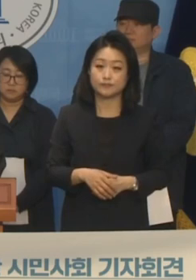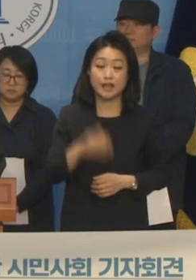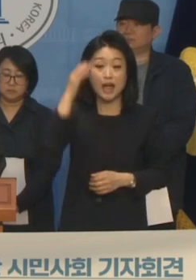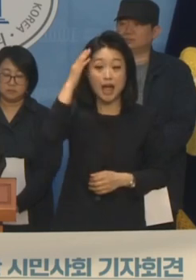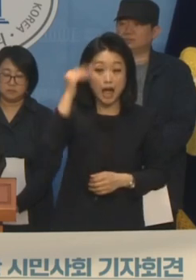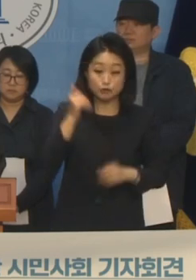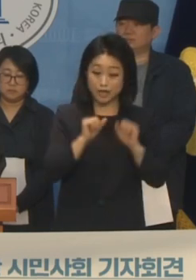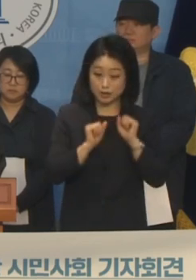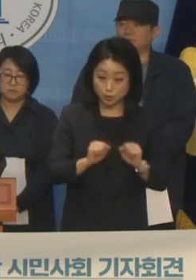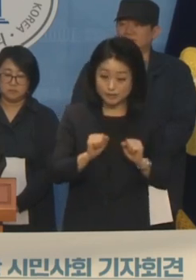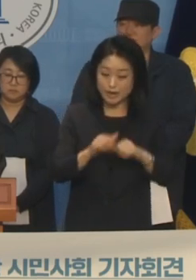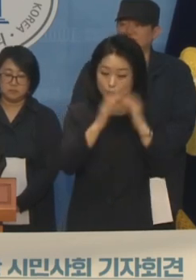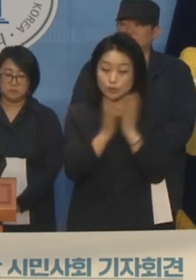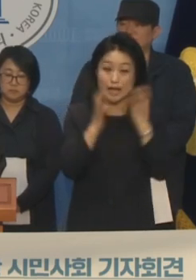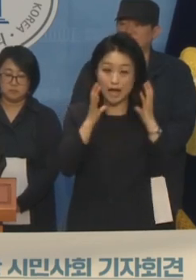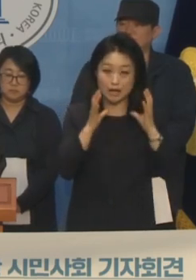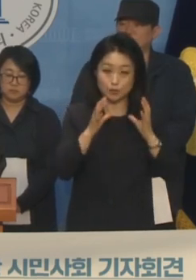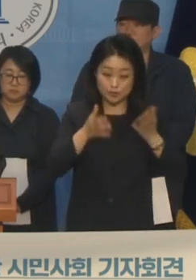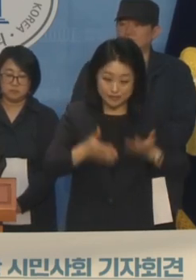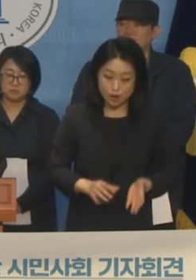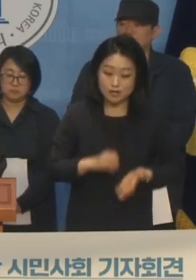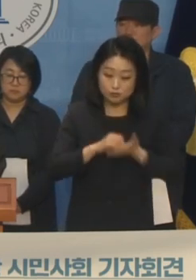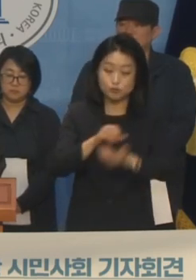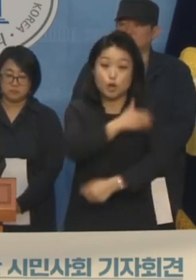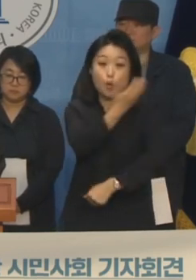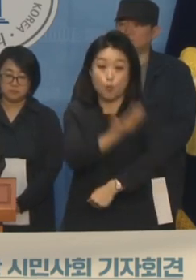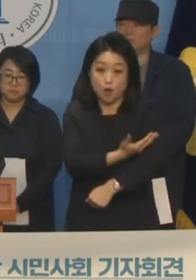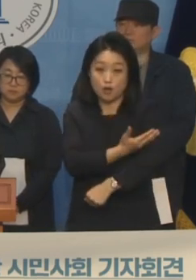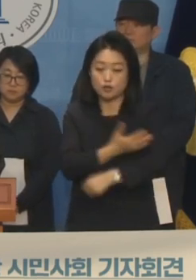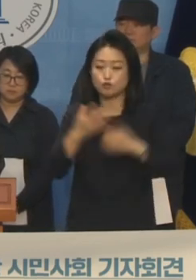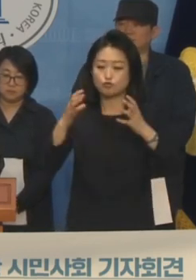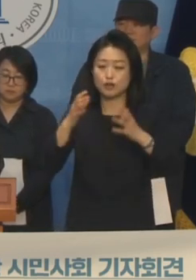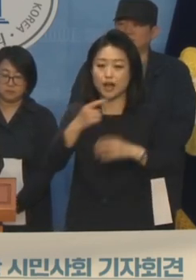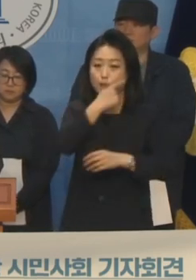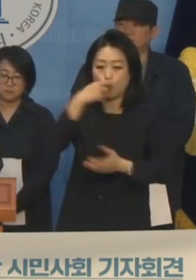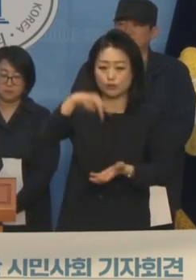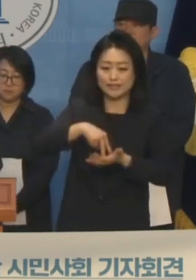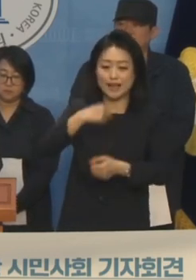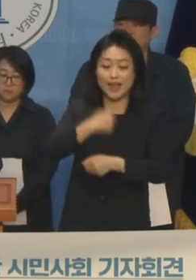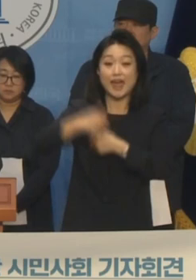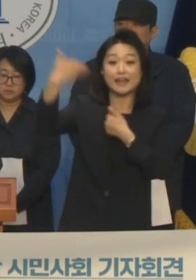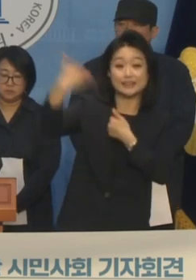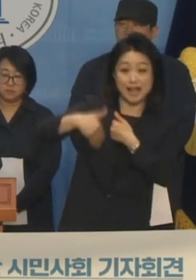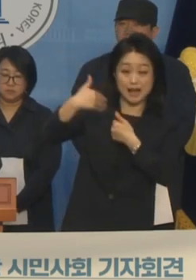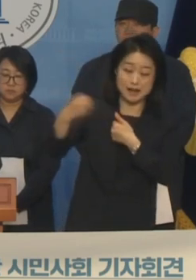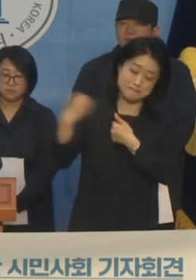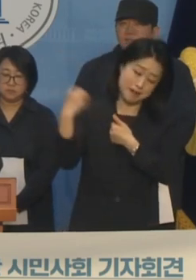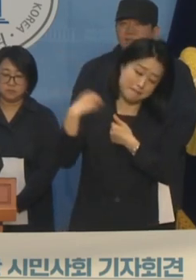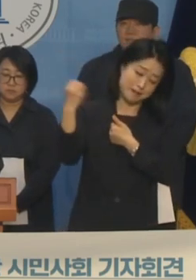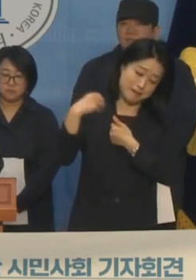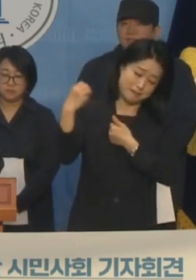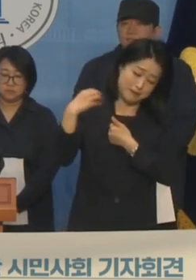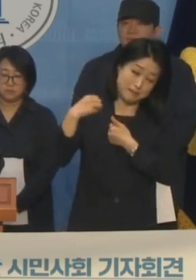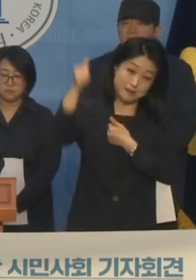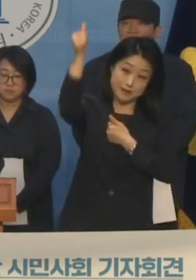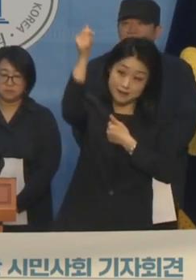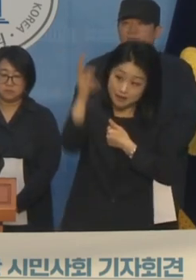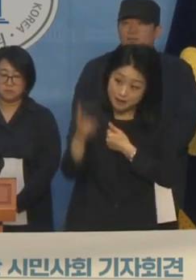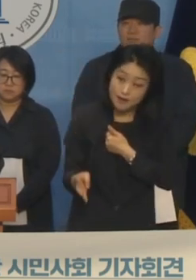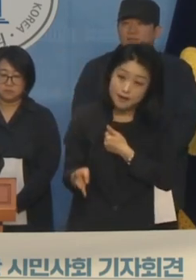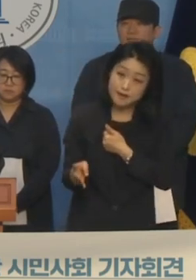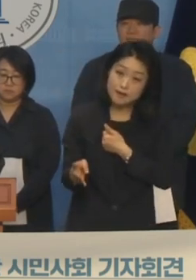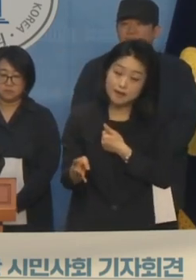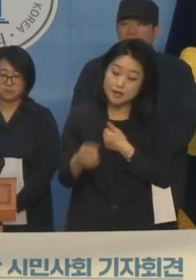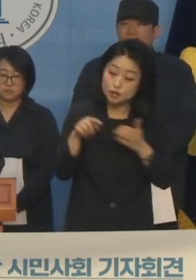대한민국에 존재하는 모든 아동의 출생 등록될 권리를 국가가 보장해야 한다는 국제사회 권고는 수없이 이어졌습니다. 그